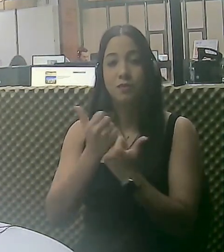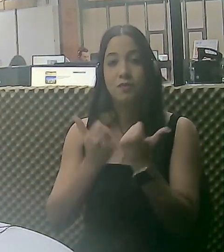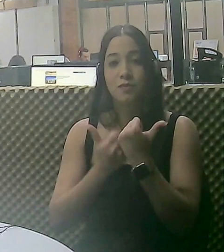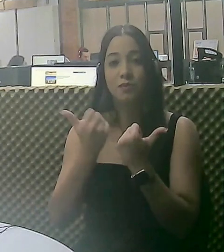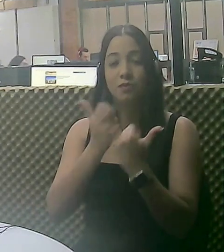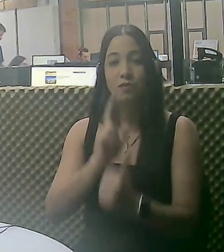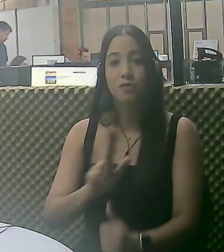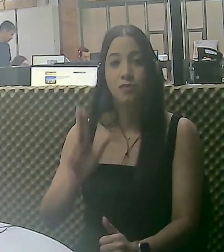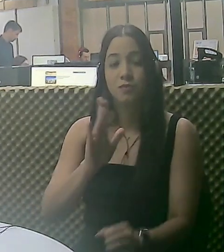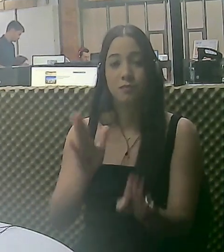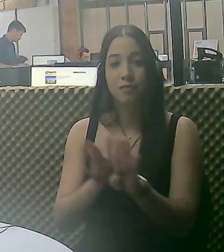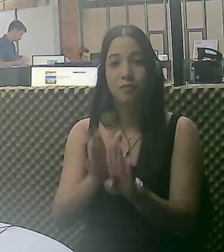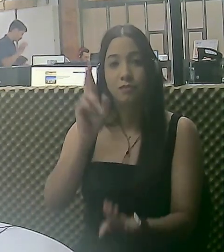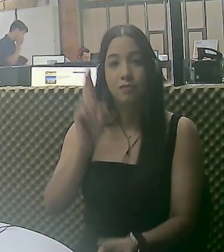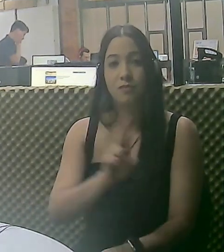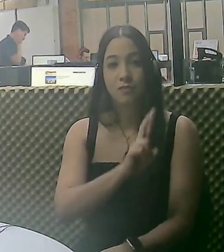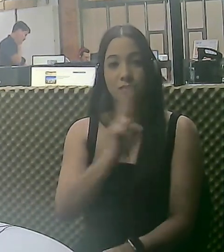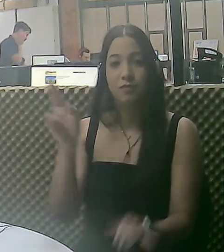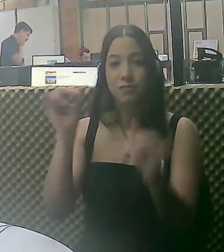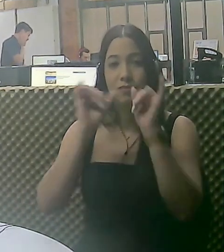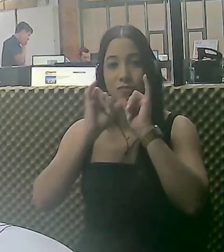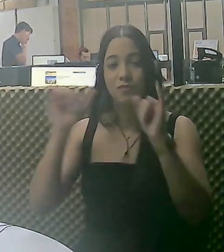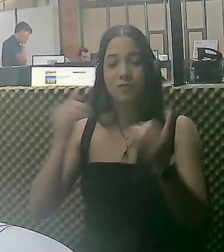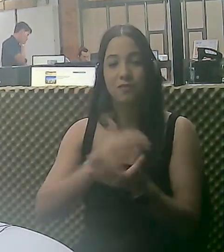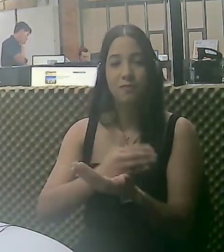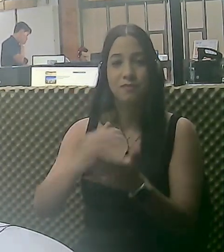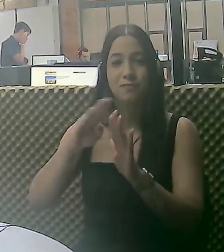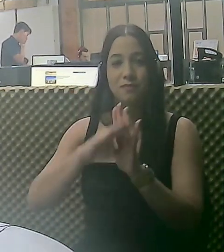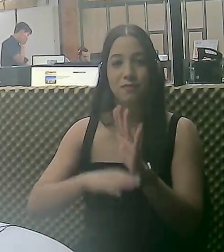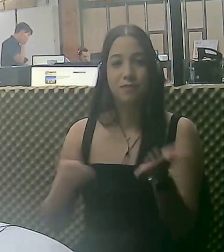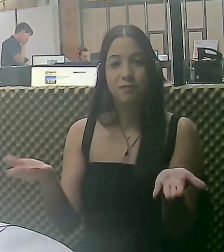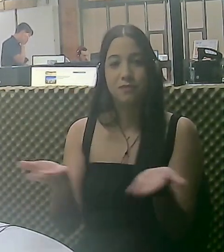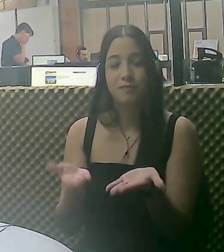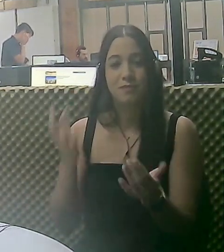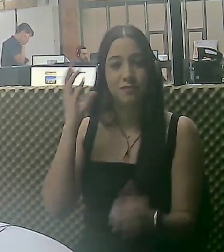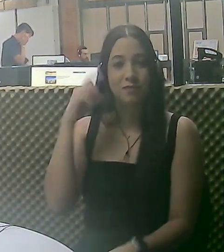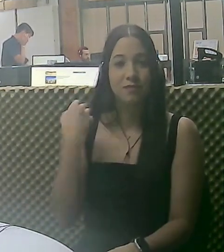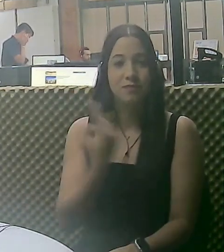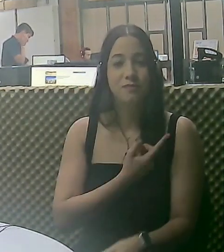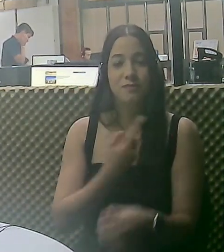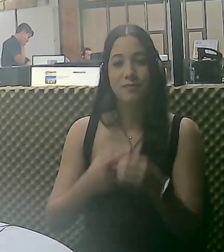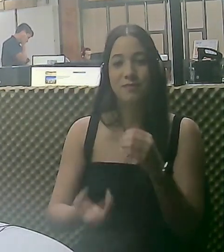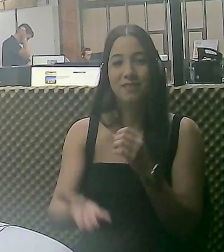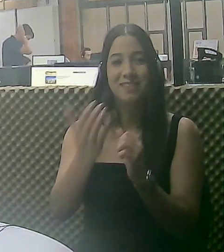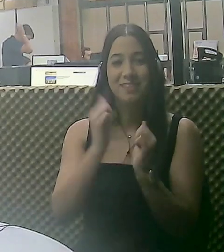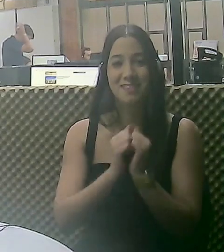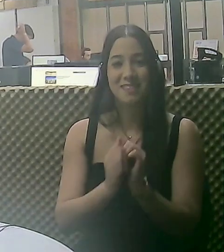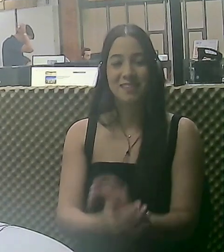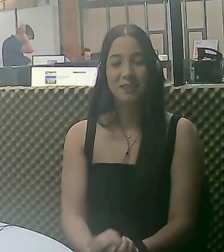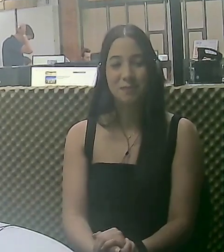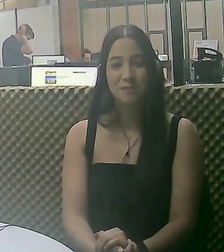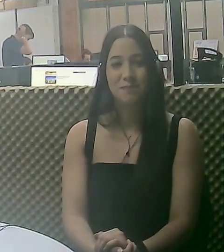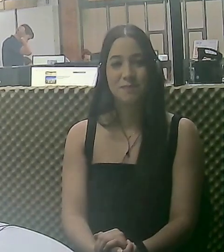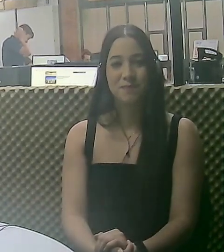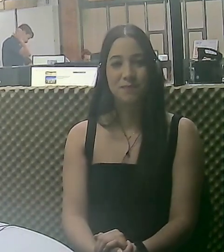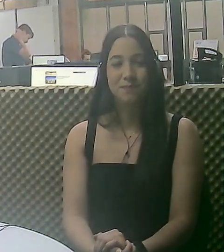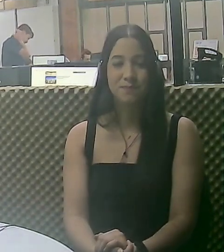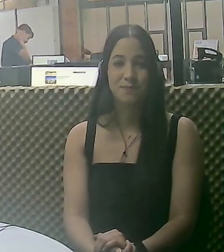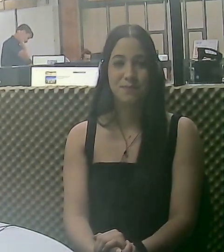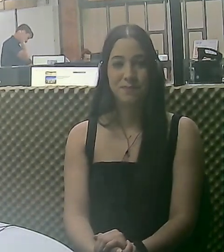revezamento Uberlândia Romaria. Essas e outras notícias a partir de agora na Rádio Nossa Cidade. Vem com a